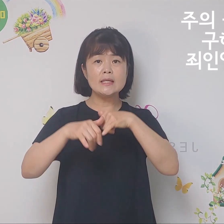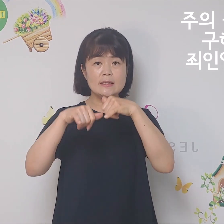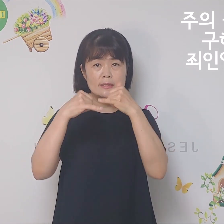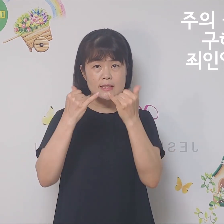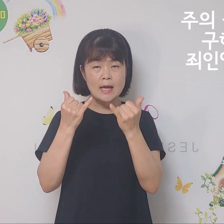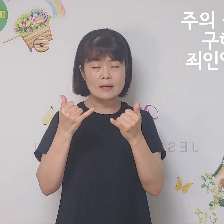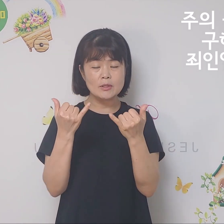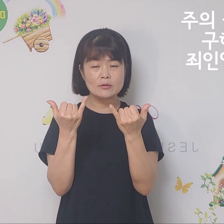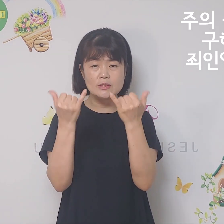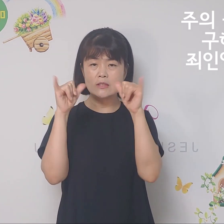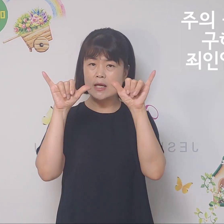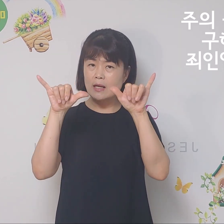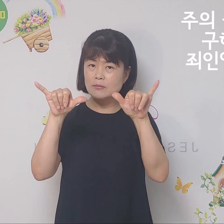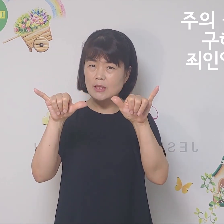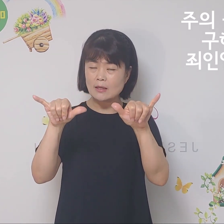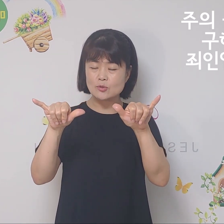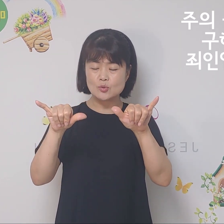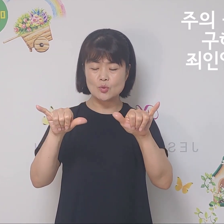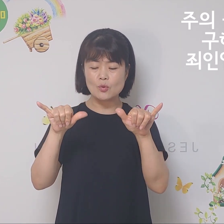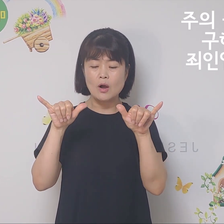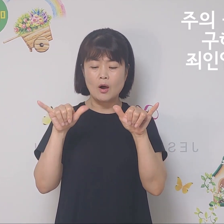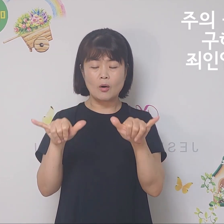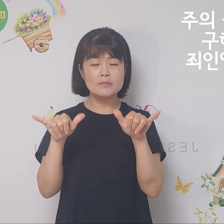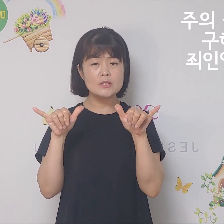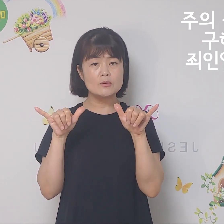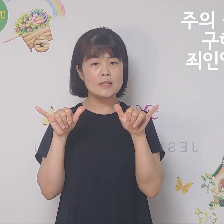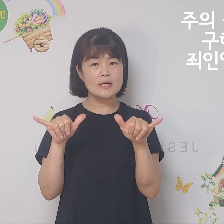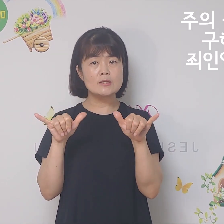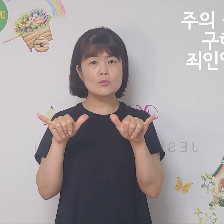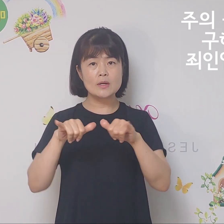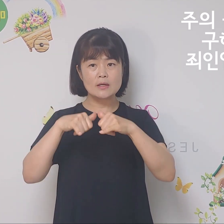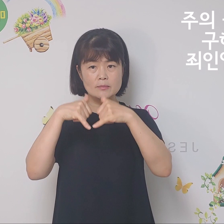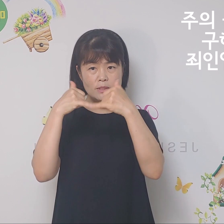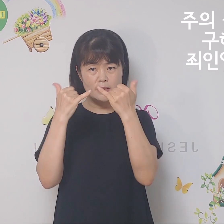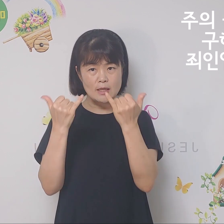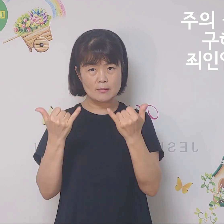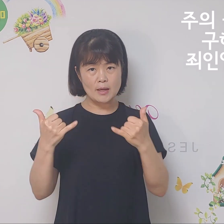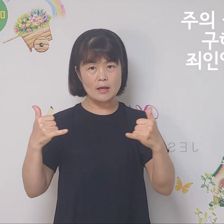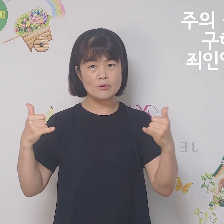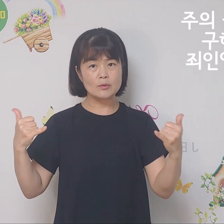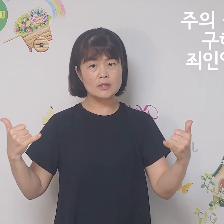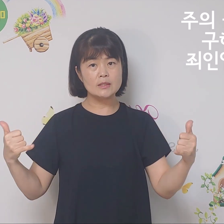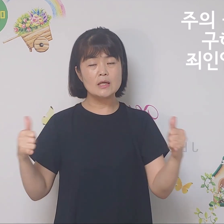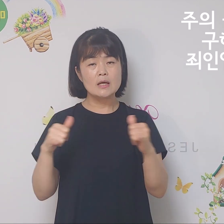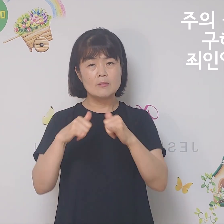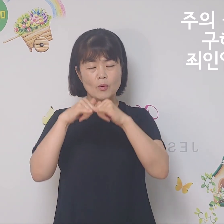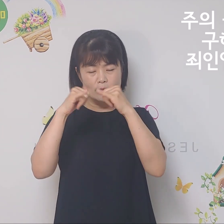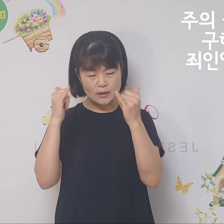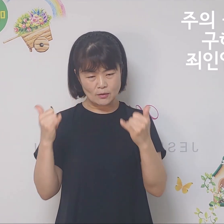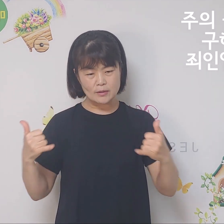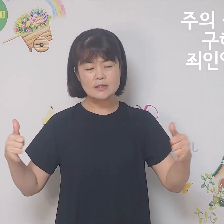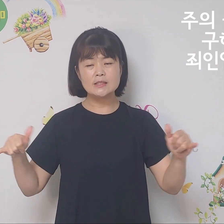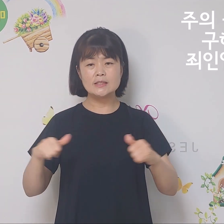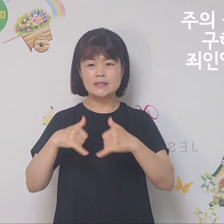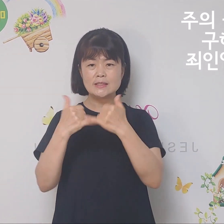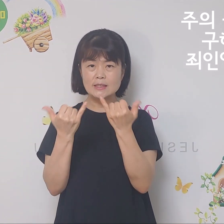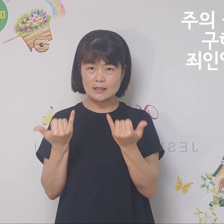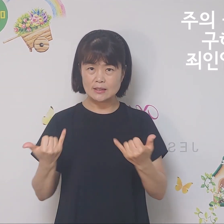죄인, 사람이거든요. 사람은 양쪽 엄지와 새끼손가락을 펴신 다음에 이렇게 이렇게 흘리시든지